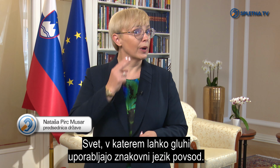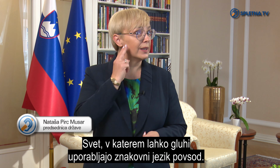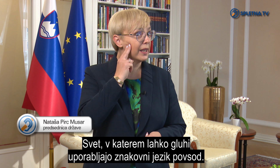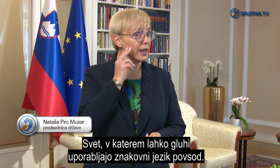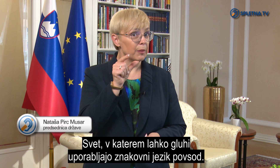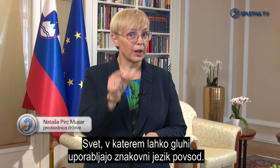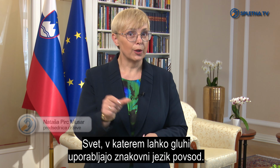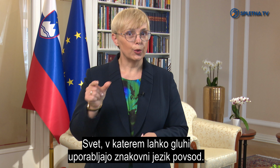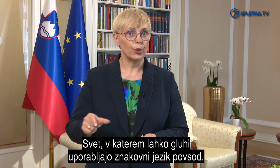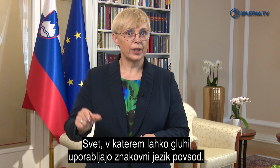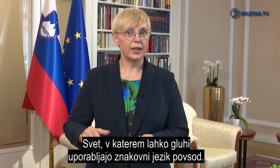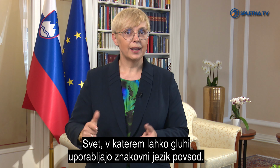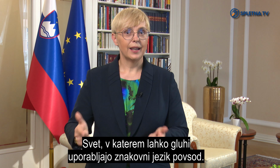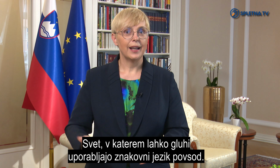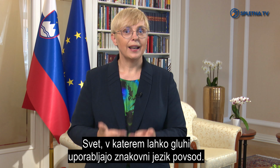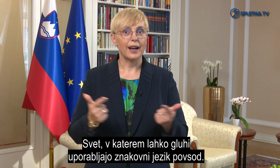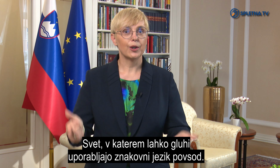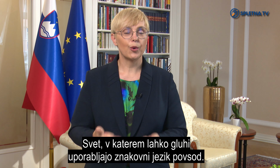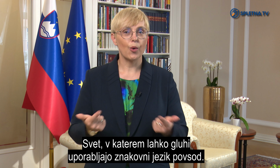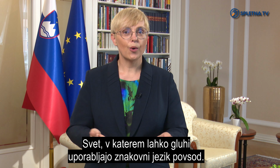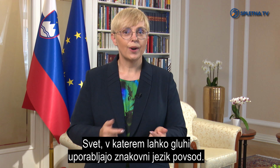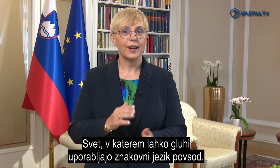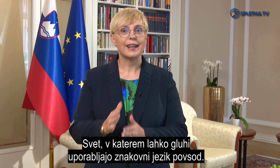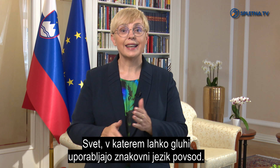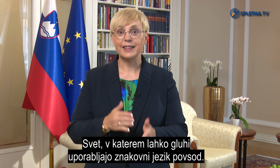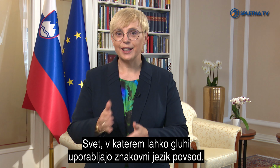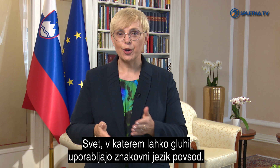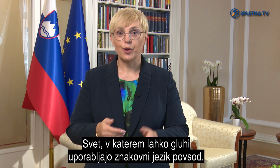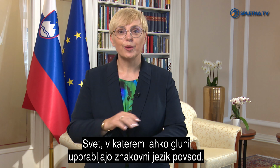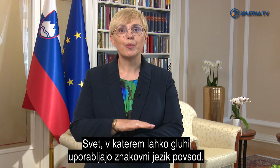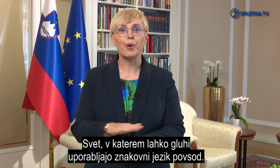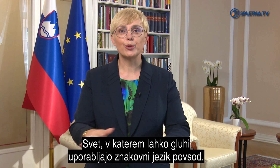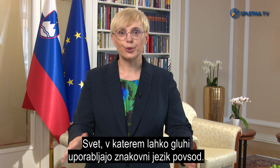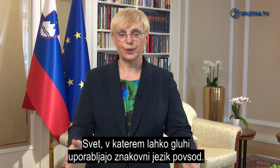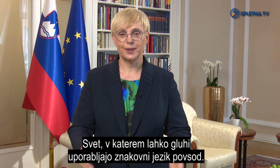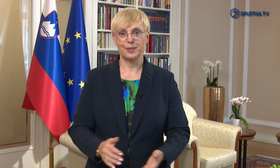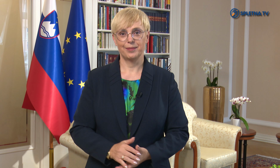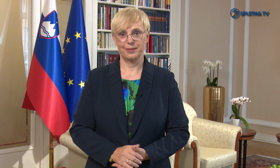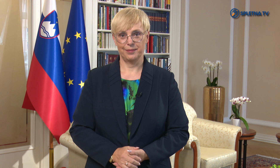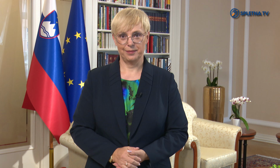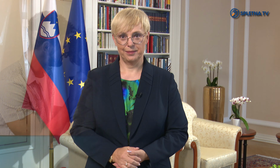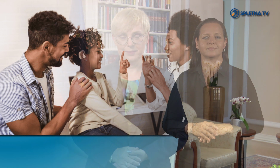Svet, v katerem gluhi lahko kretajo povsod.